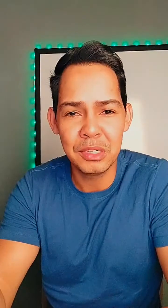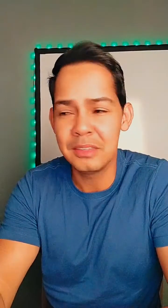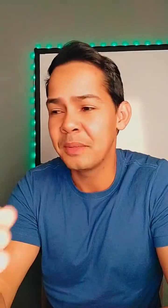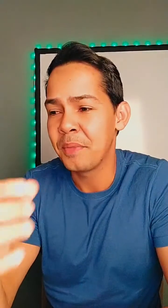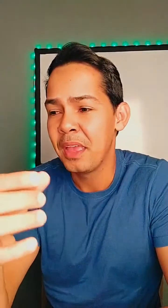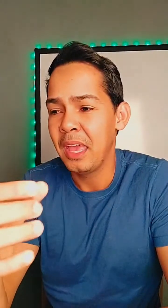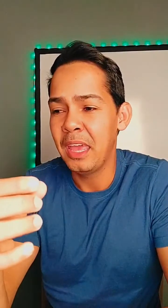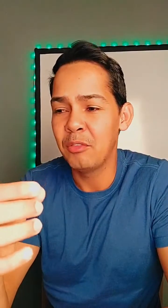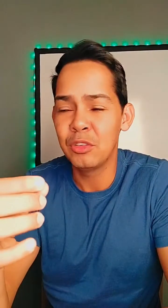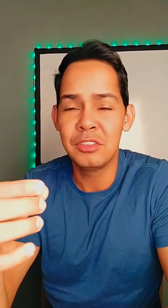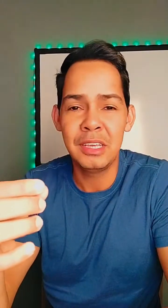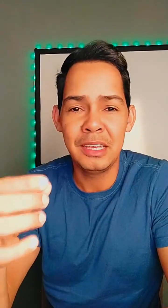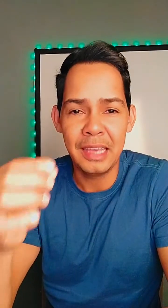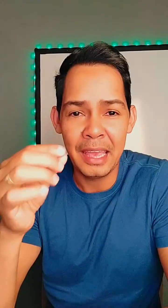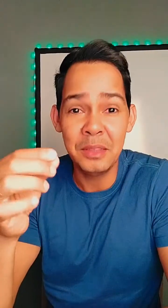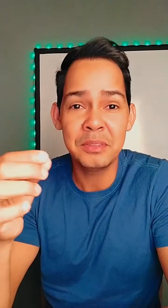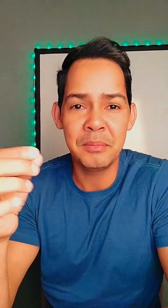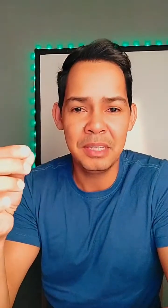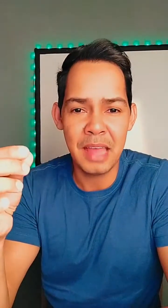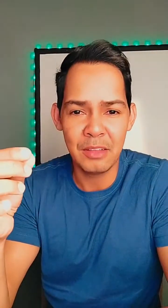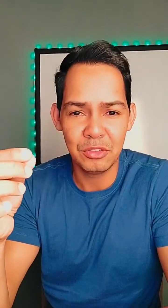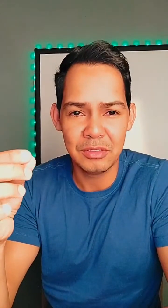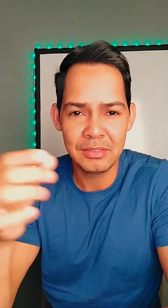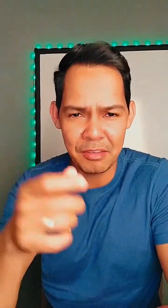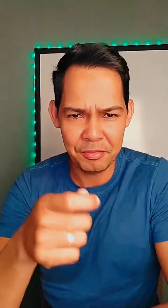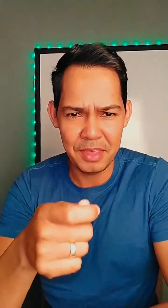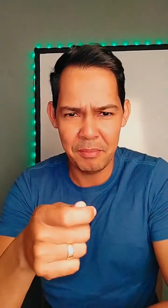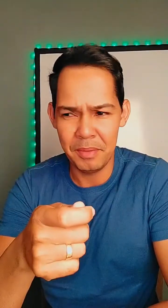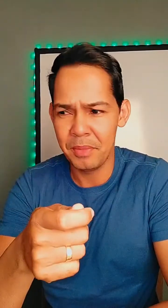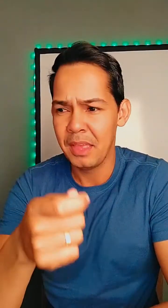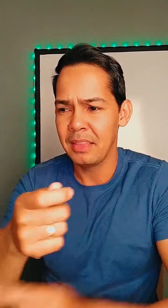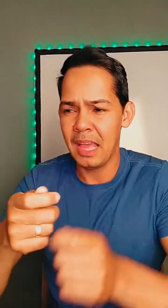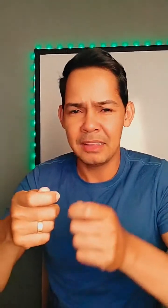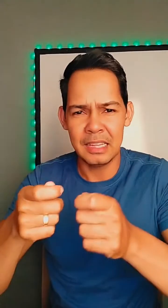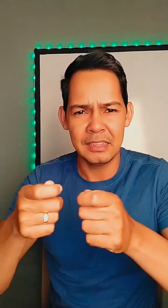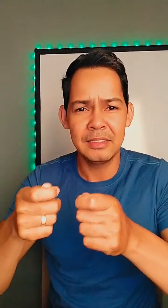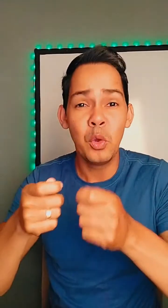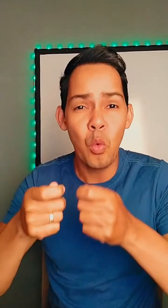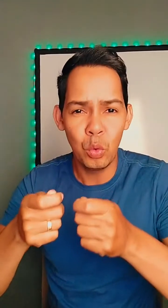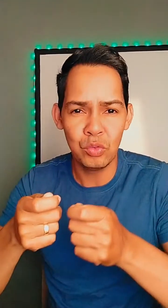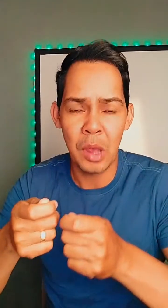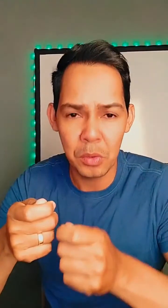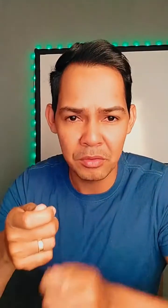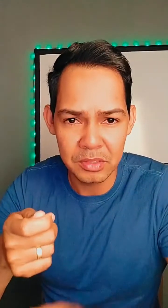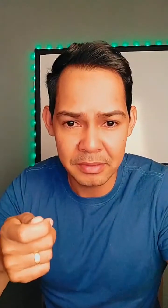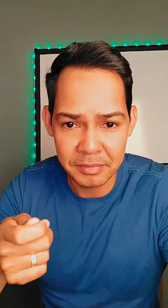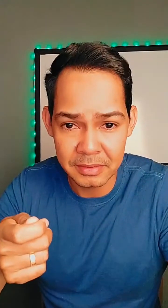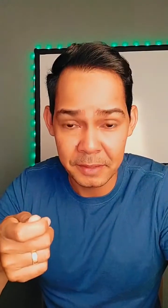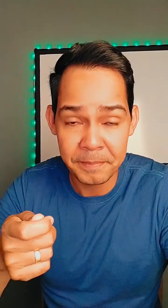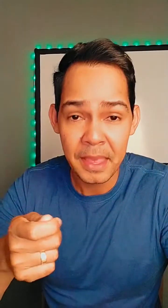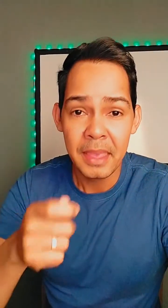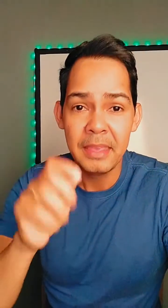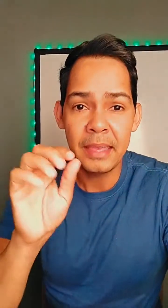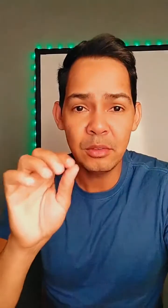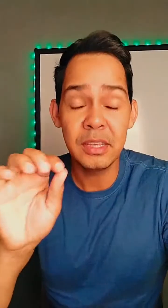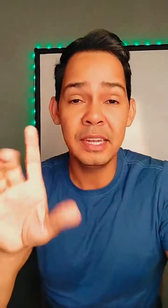segurança é estabilidade. Tá firme, tá seguro de algo que você vai fazer. E aí o segredo para a